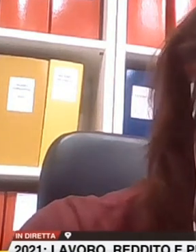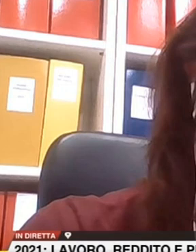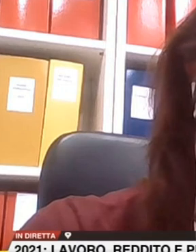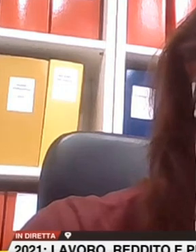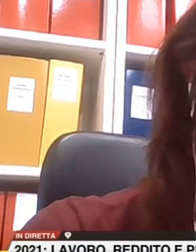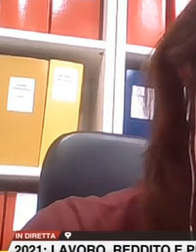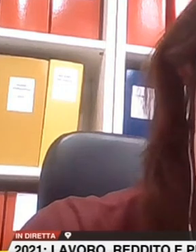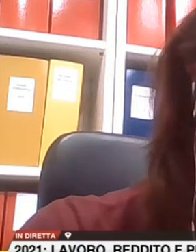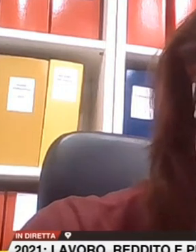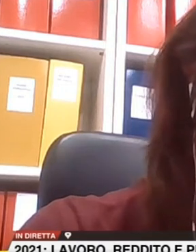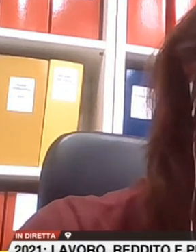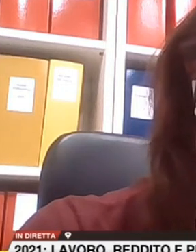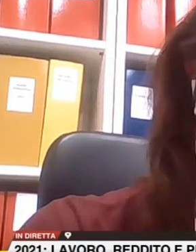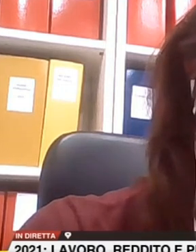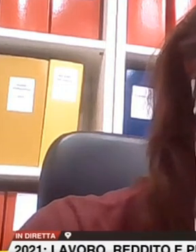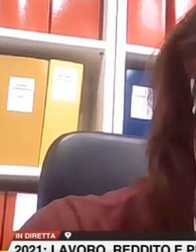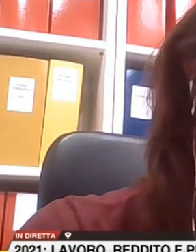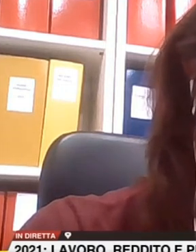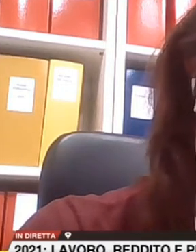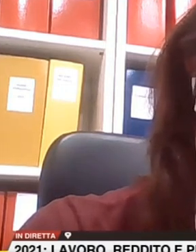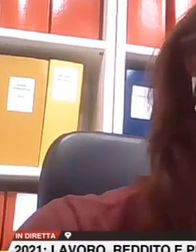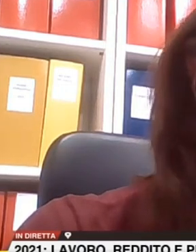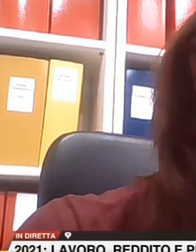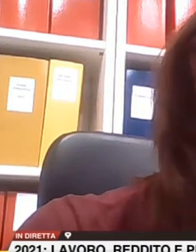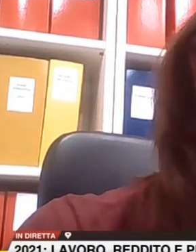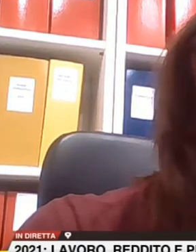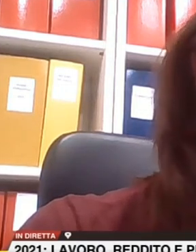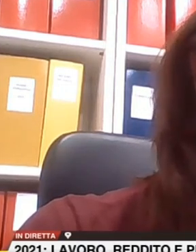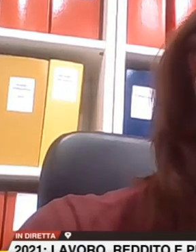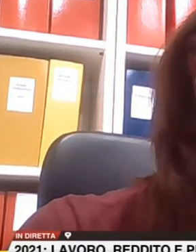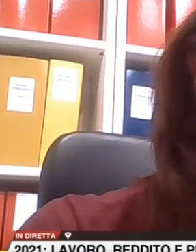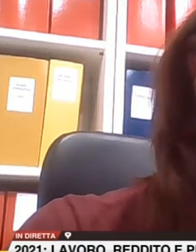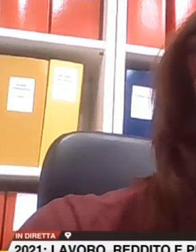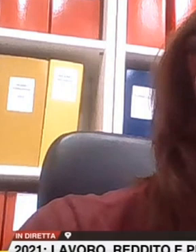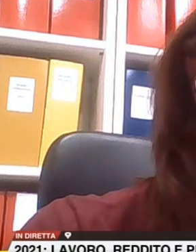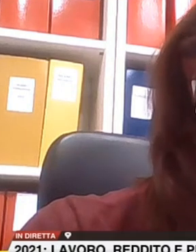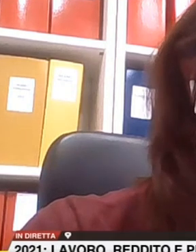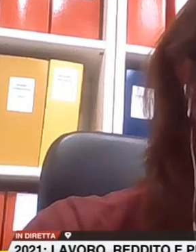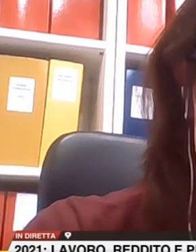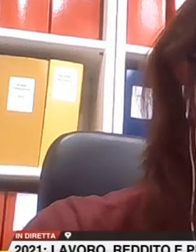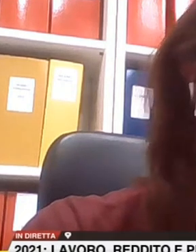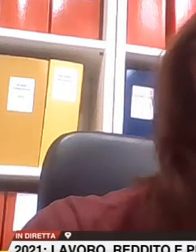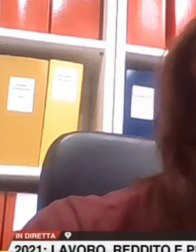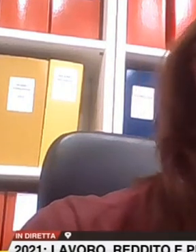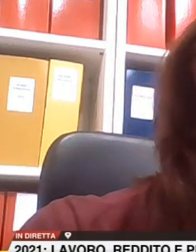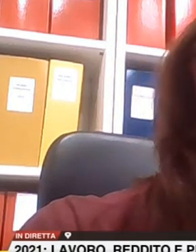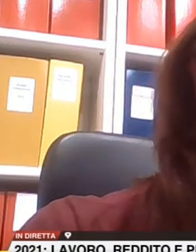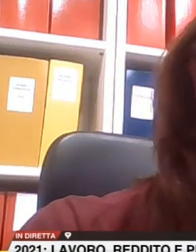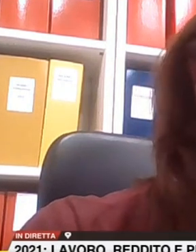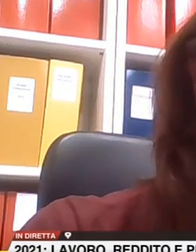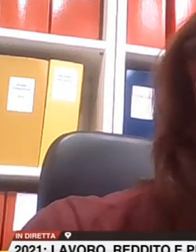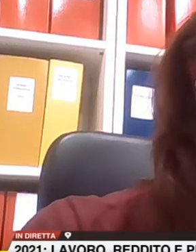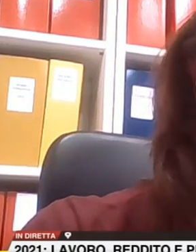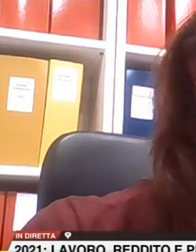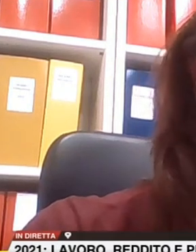scuola, una sindacalista della CGIL scuola in CGIL, e poi chiuderemo